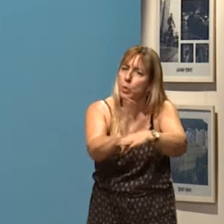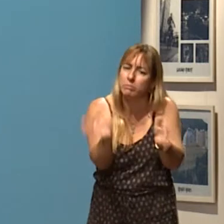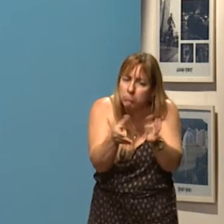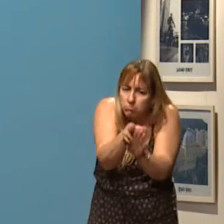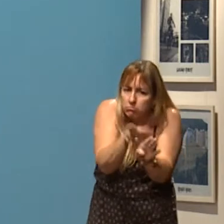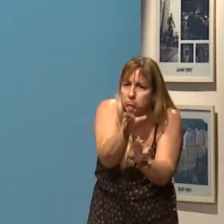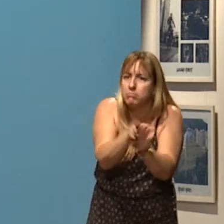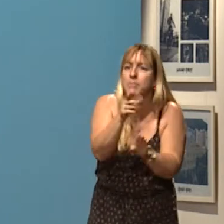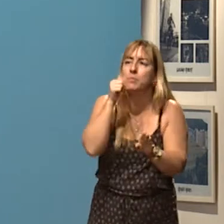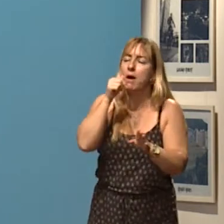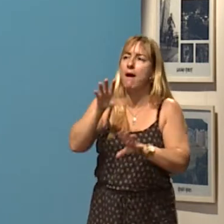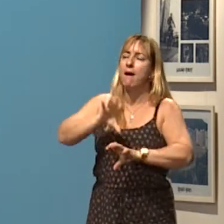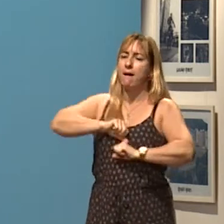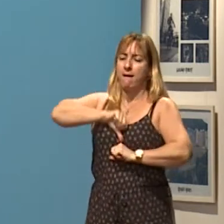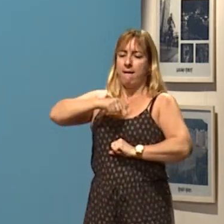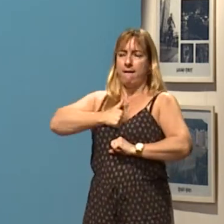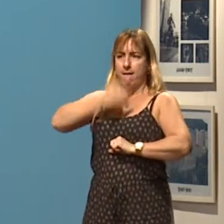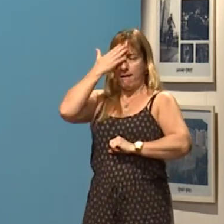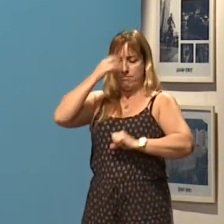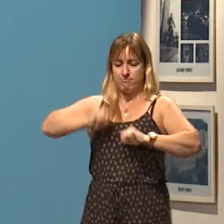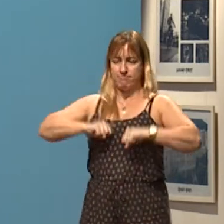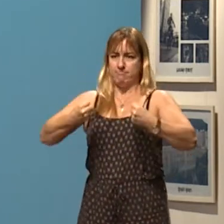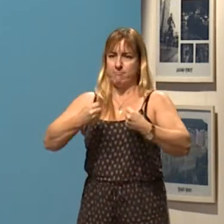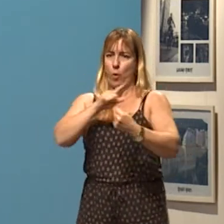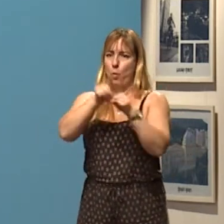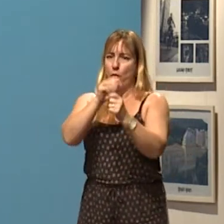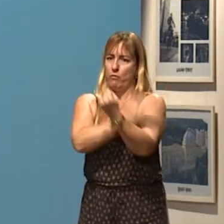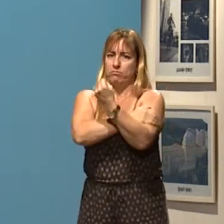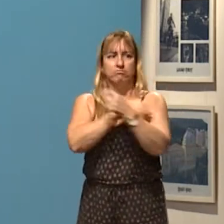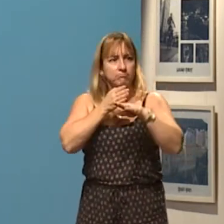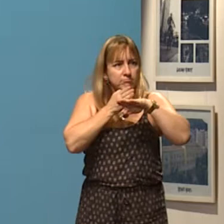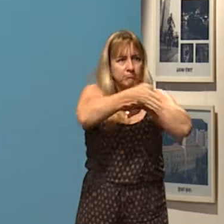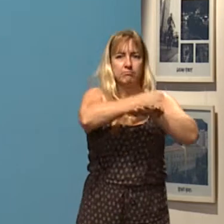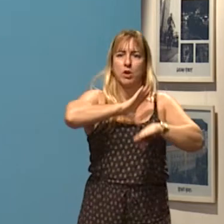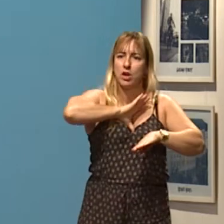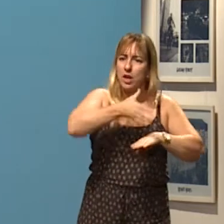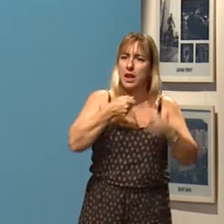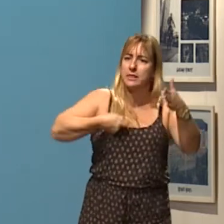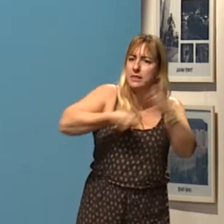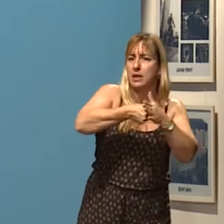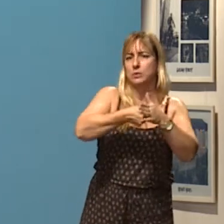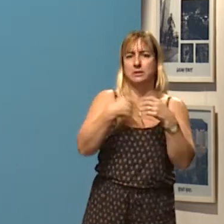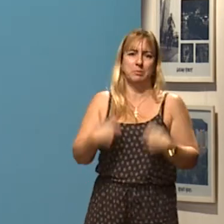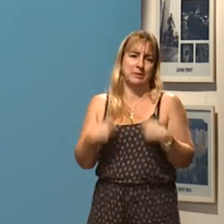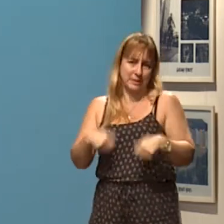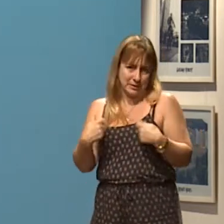esclarecer sobre direitos, sobre leis que garantem essas mulheres e empoderar essas mulheres também para que